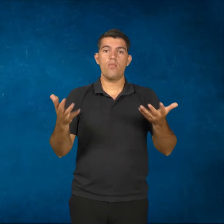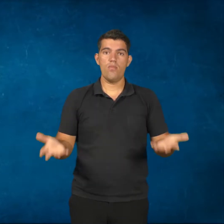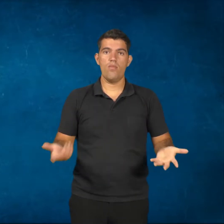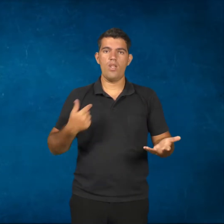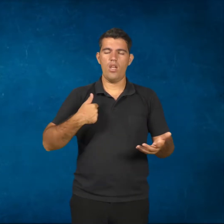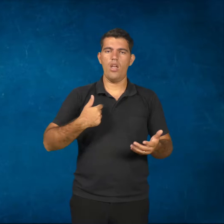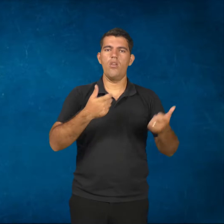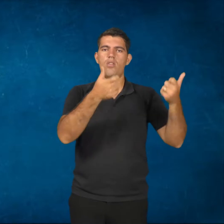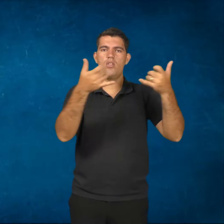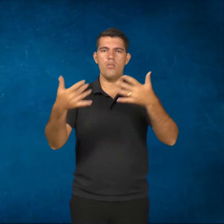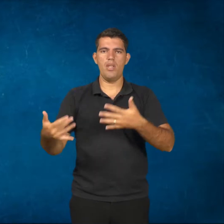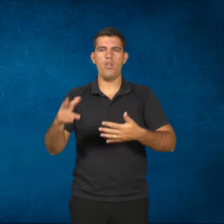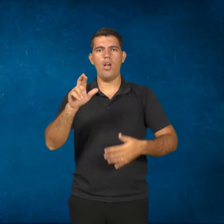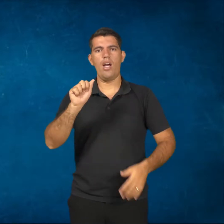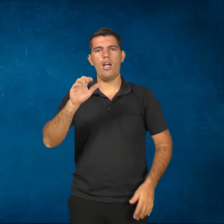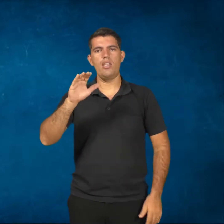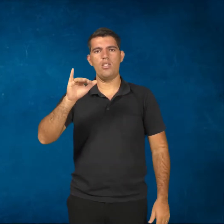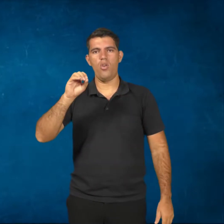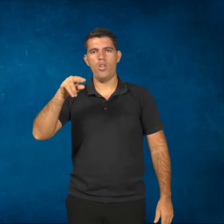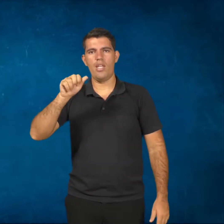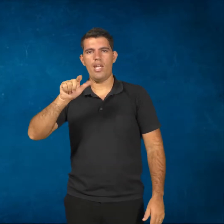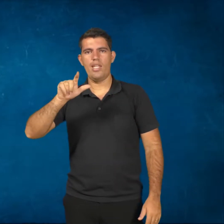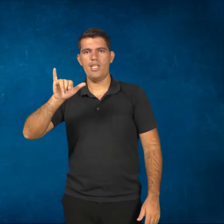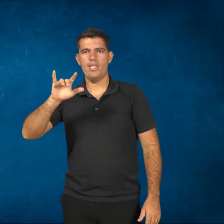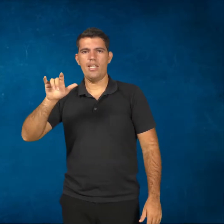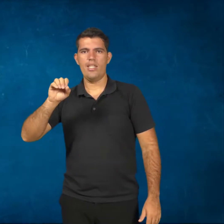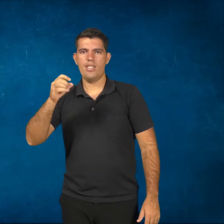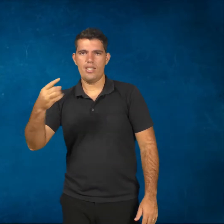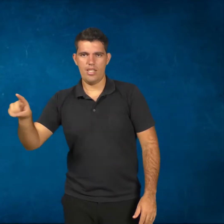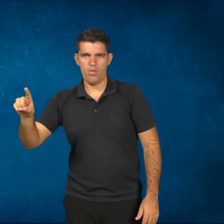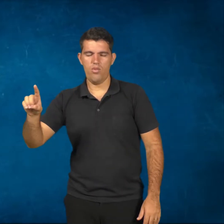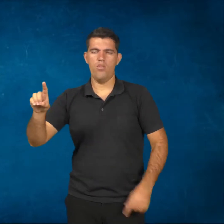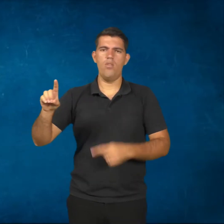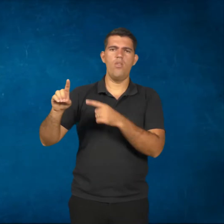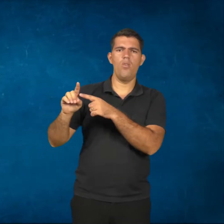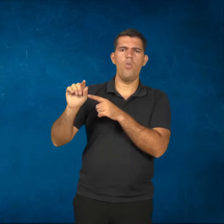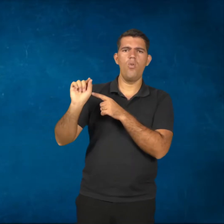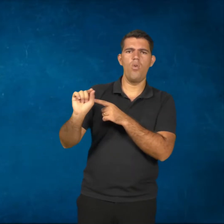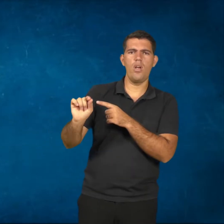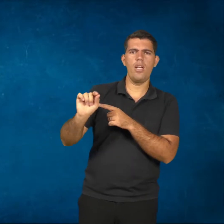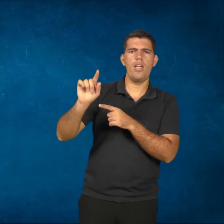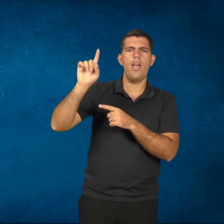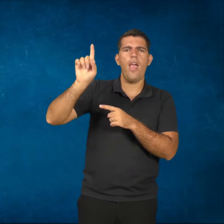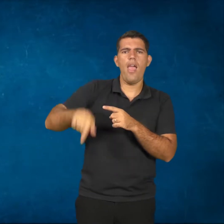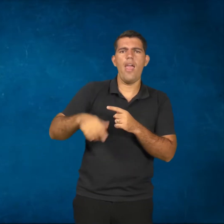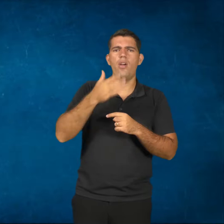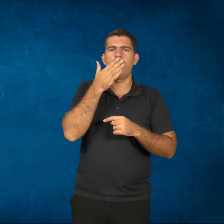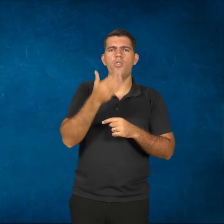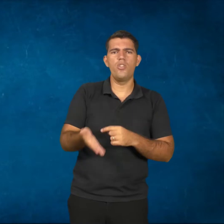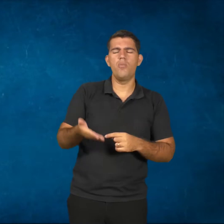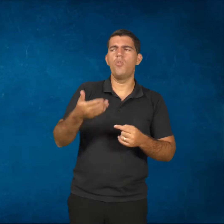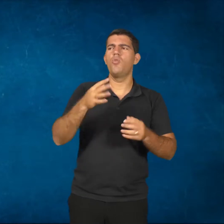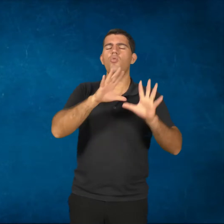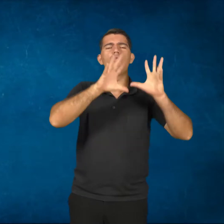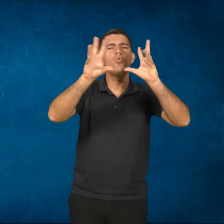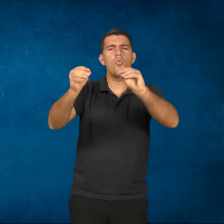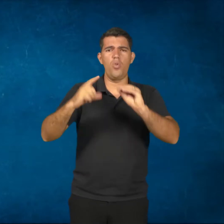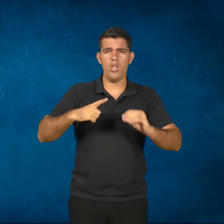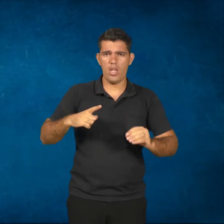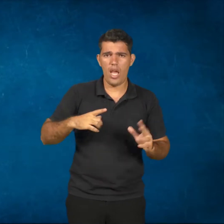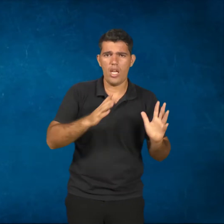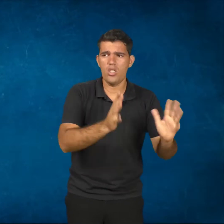Um que eu chamo de racionalização do trabalho, que é a utilização racional de tudo que exista em termos